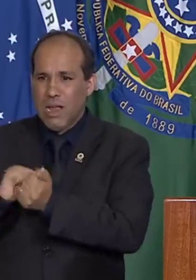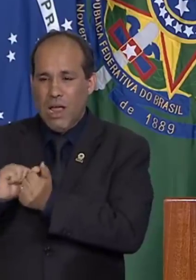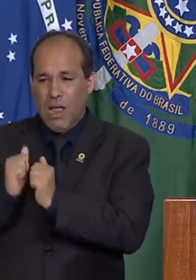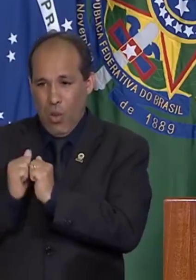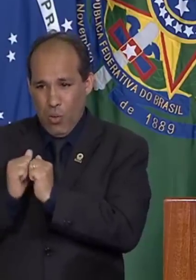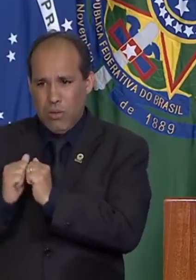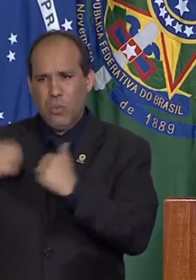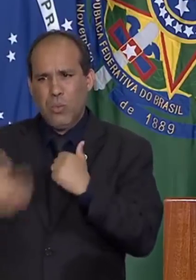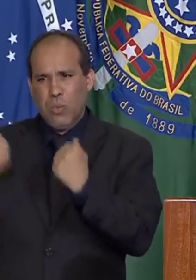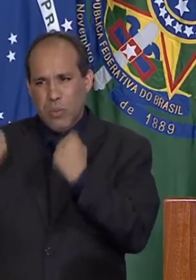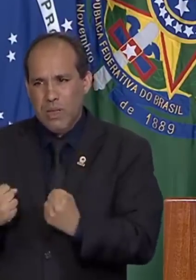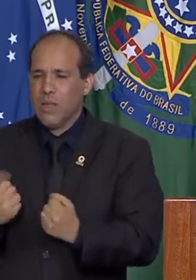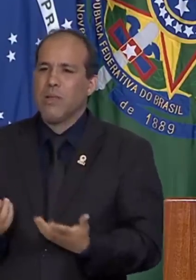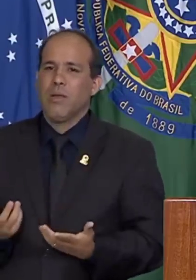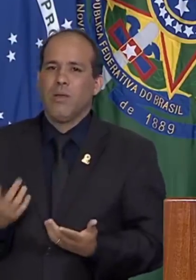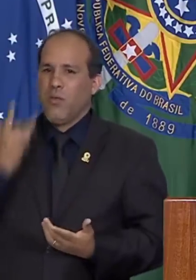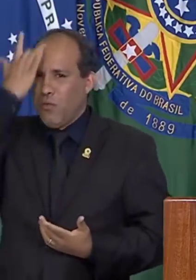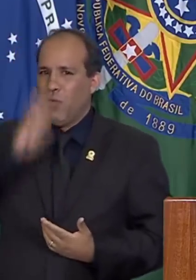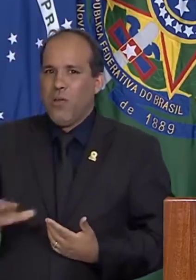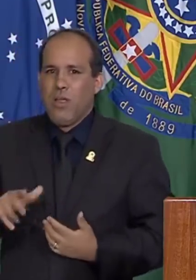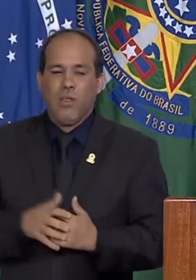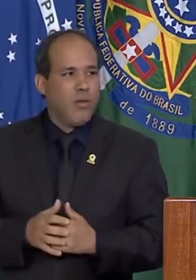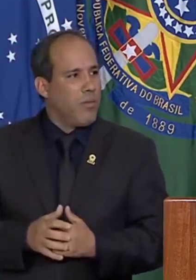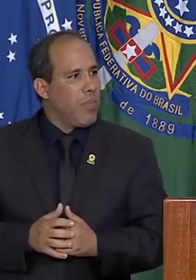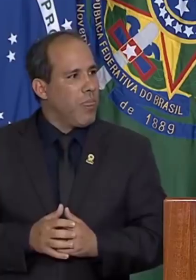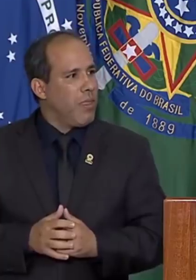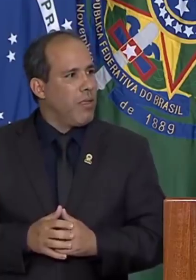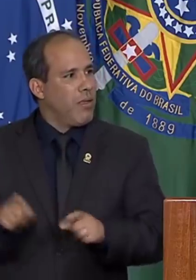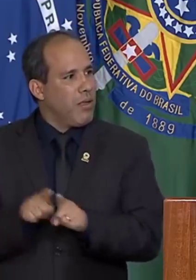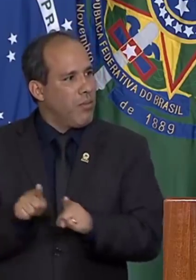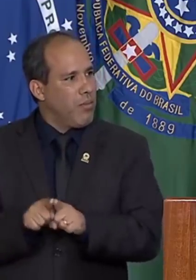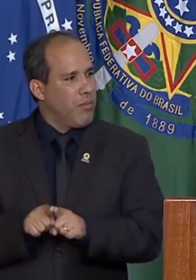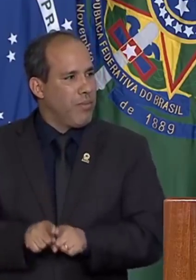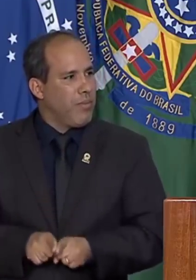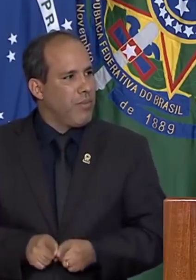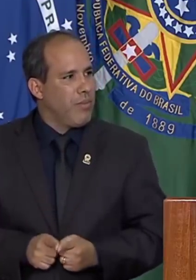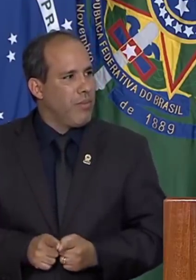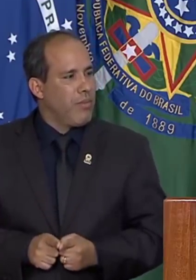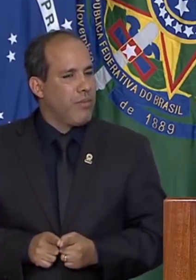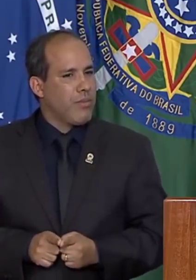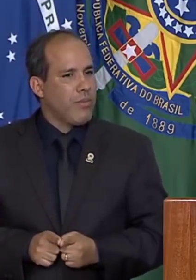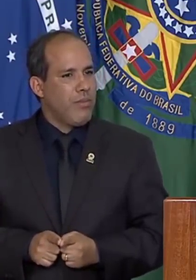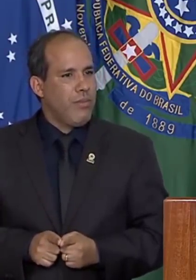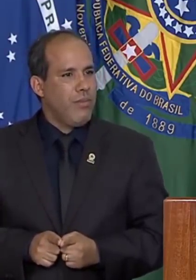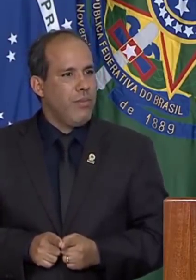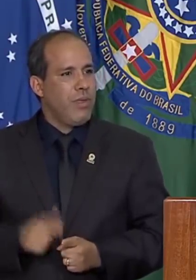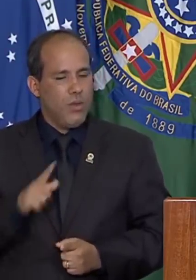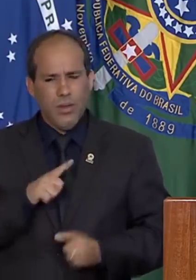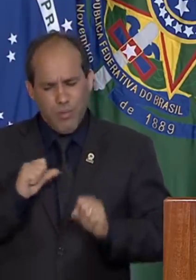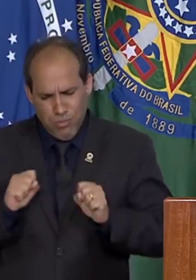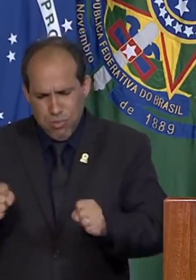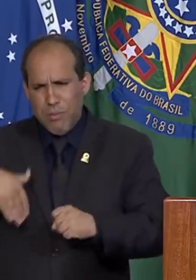Não é fácil ser produtor. Conheci o que era folidol naquela época, não sabia o que era isso. E me